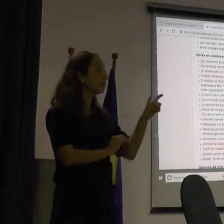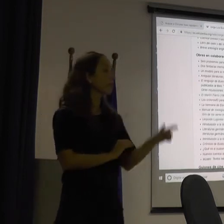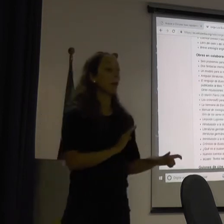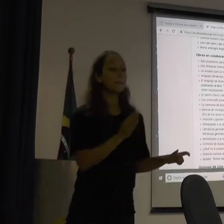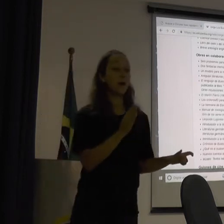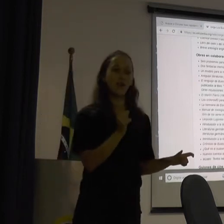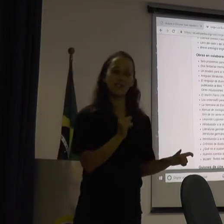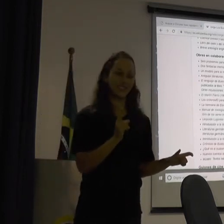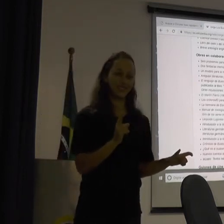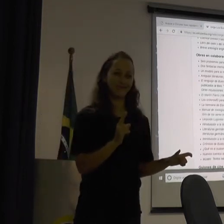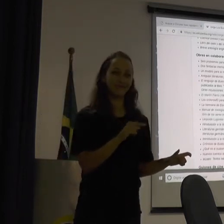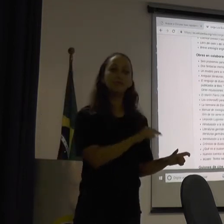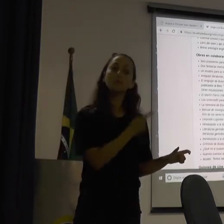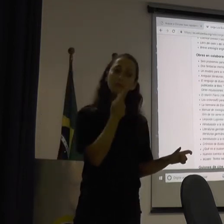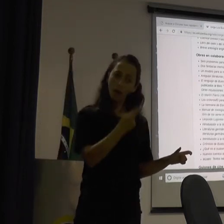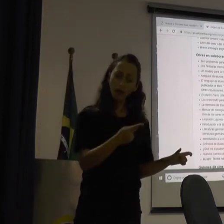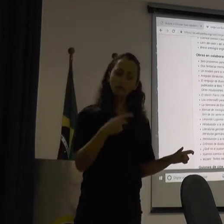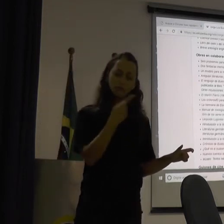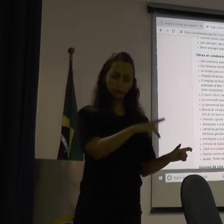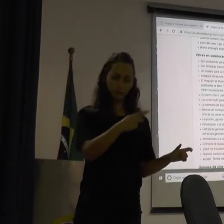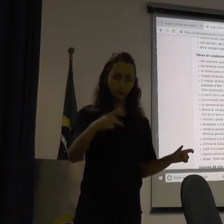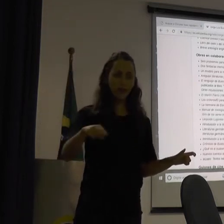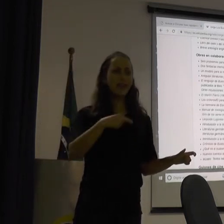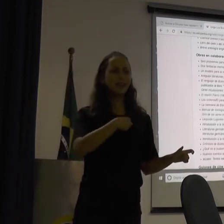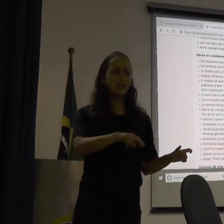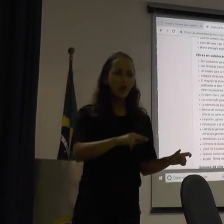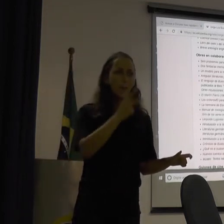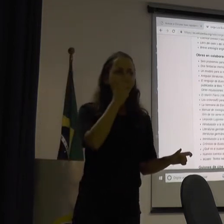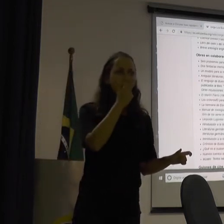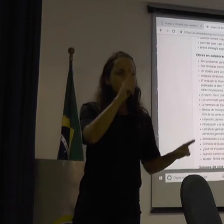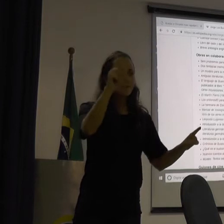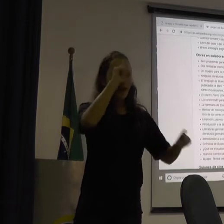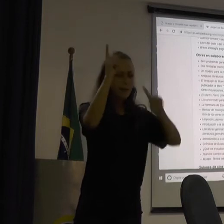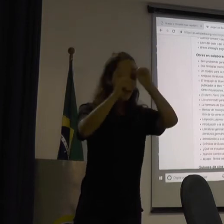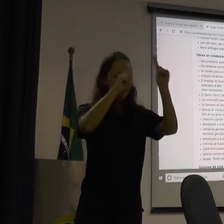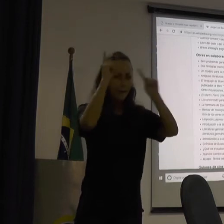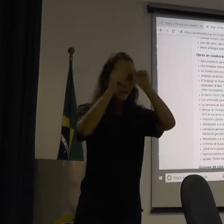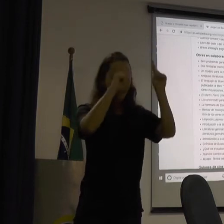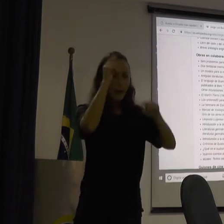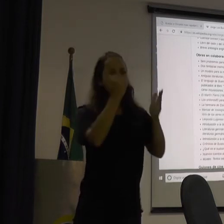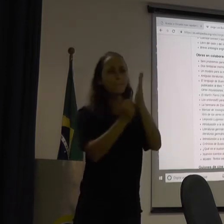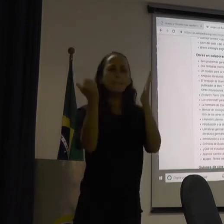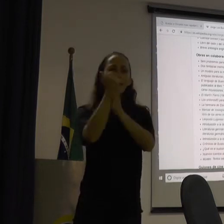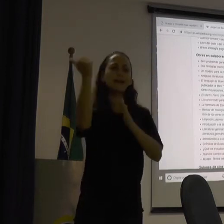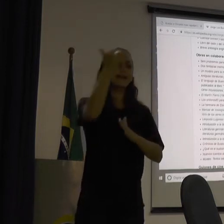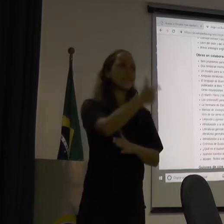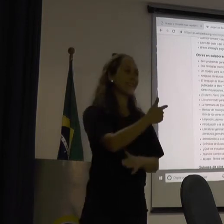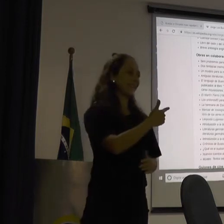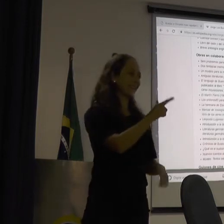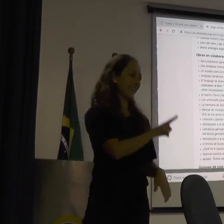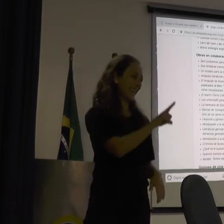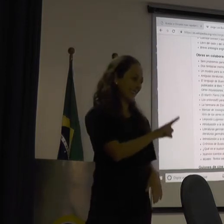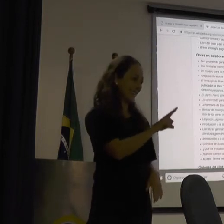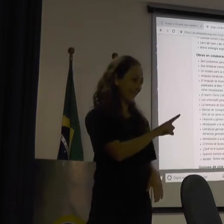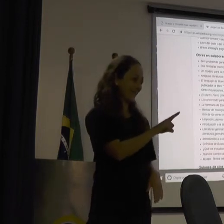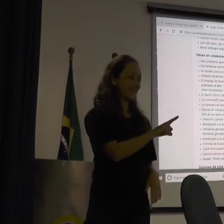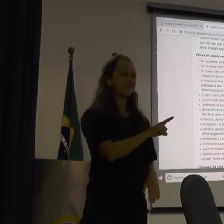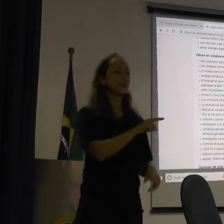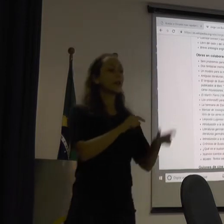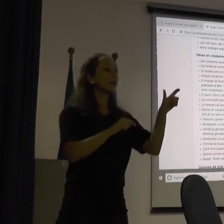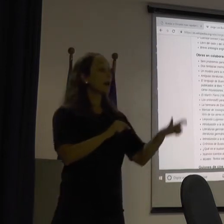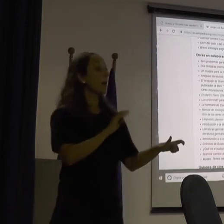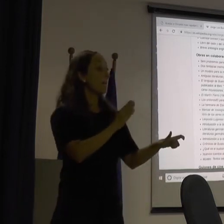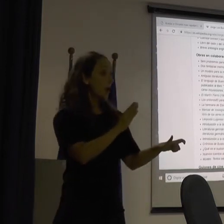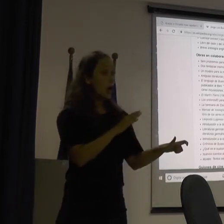é muito mais inventivo do que a literatura, né? E eles se interessavam por todo tipo de... Ele foi muito atacado